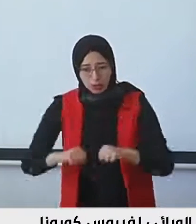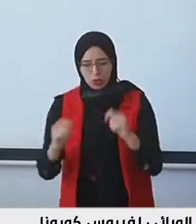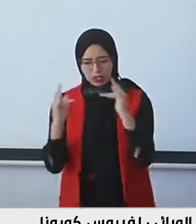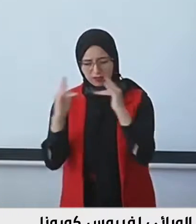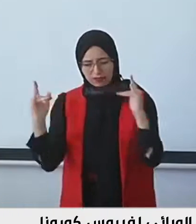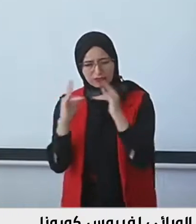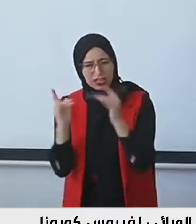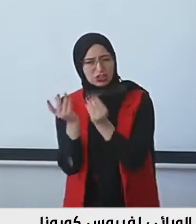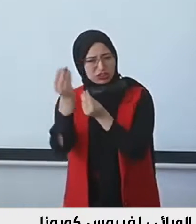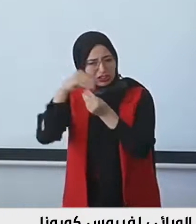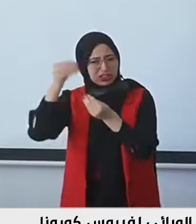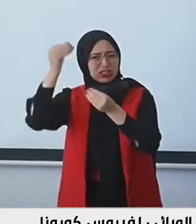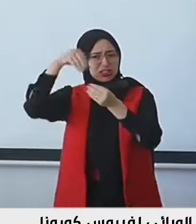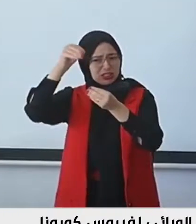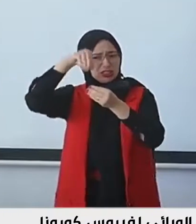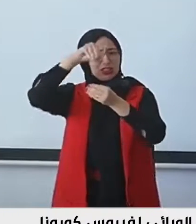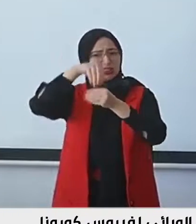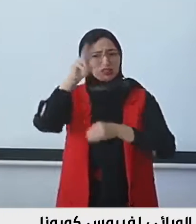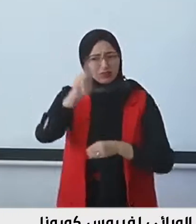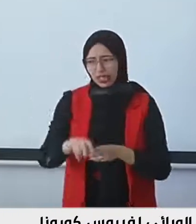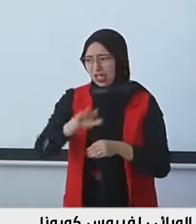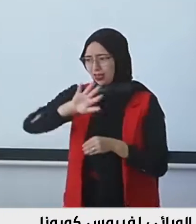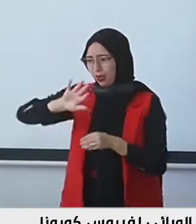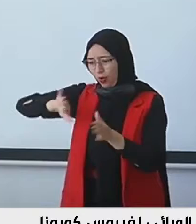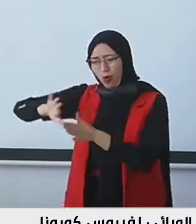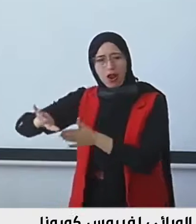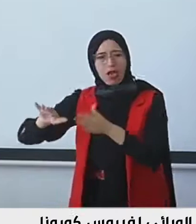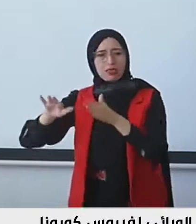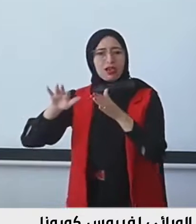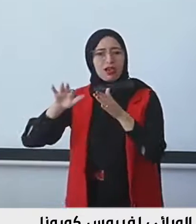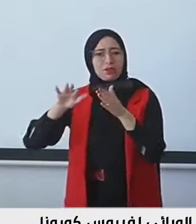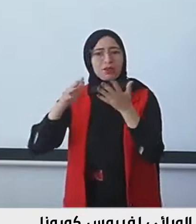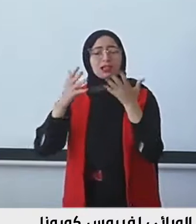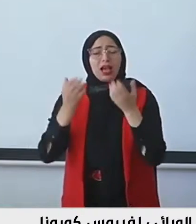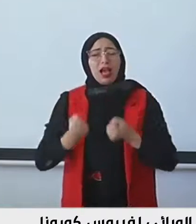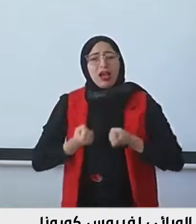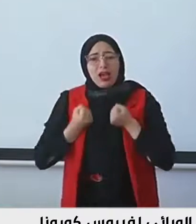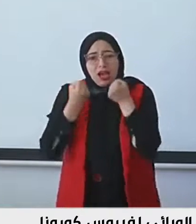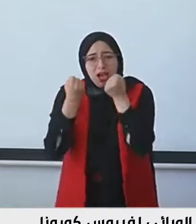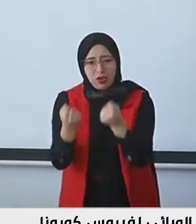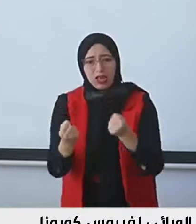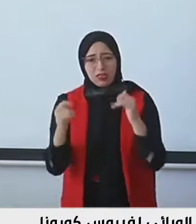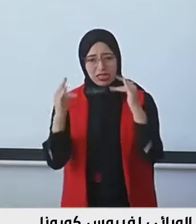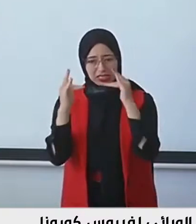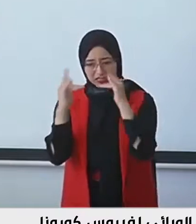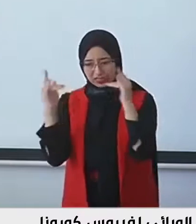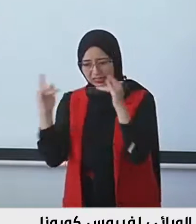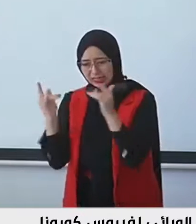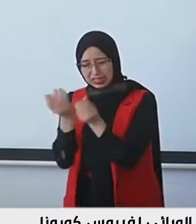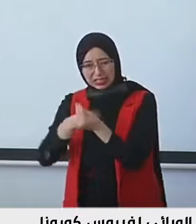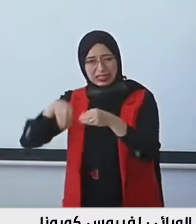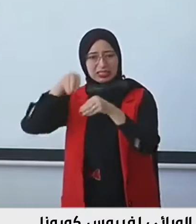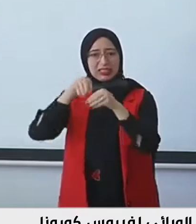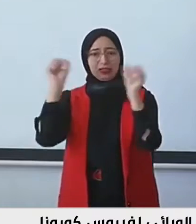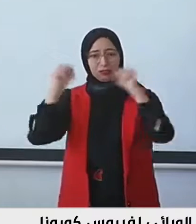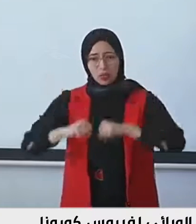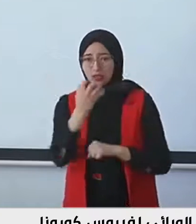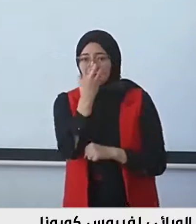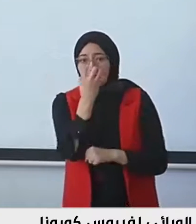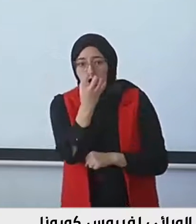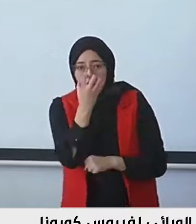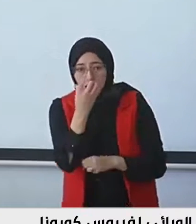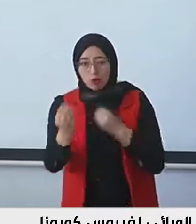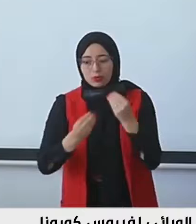الأسرة على حساب حاجات أخرى، أما قاعدين نجموا نرفعوا في عدد أسرة إنعاش وعدد